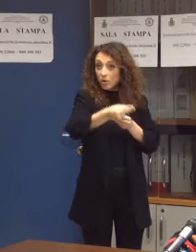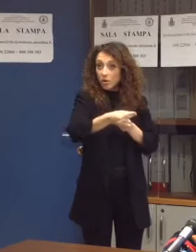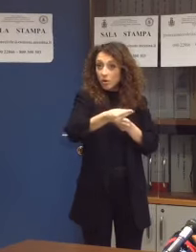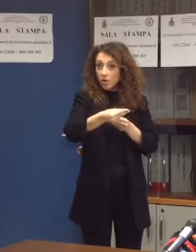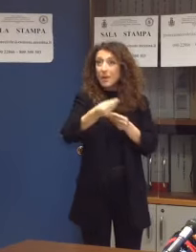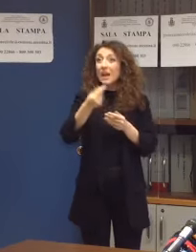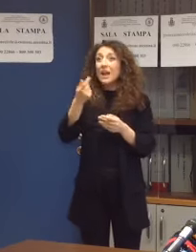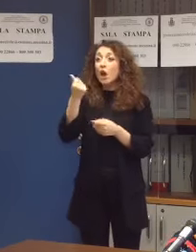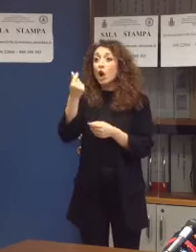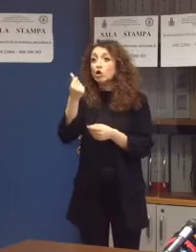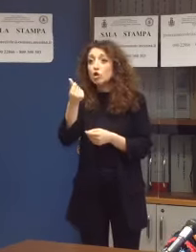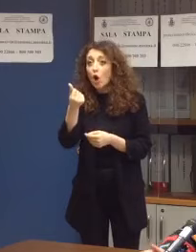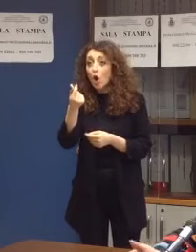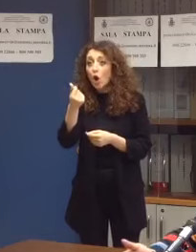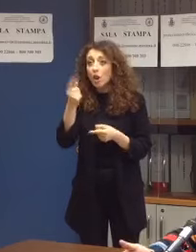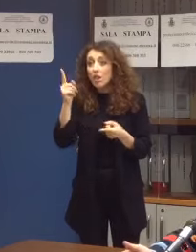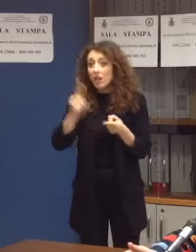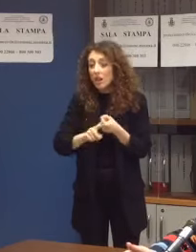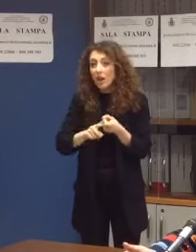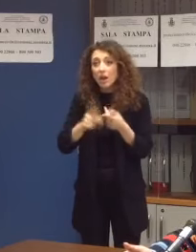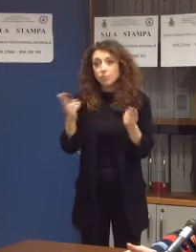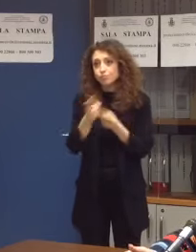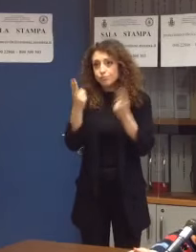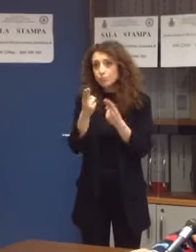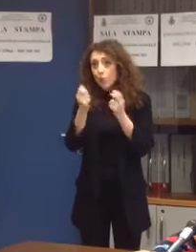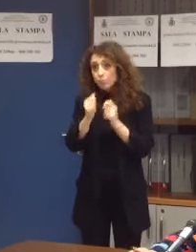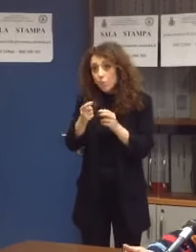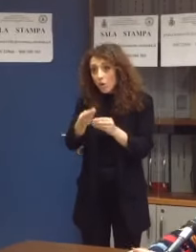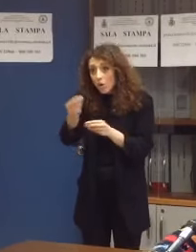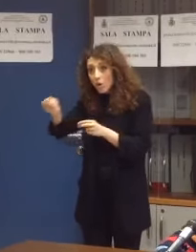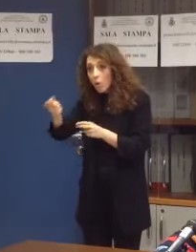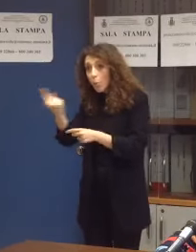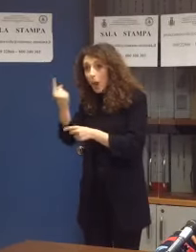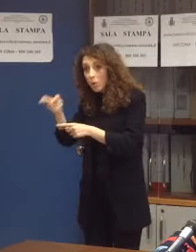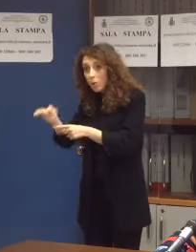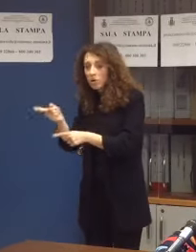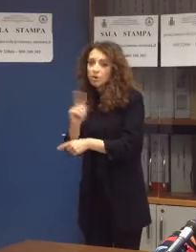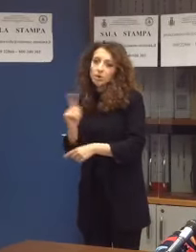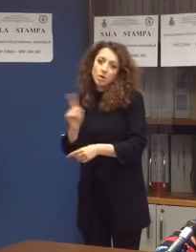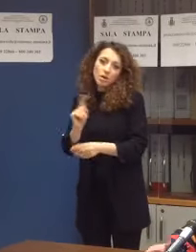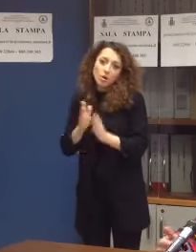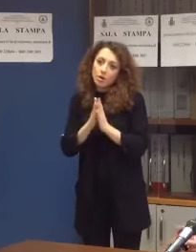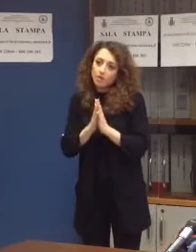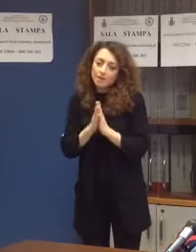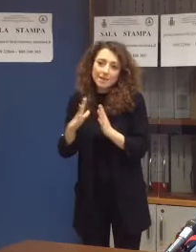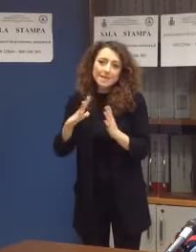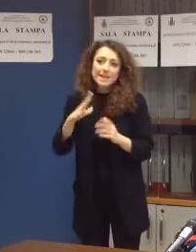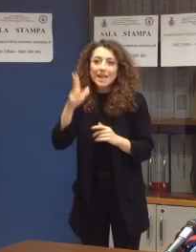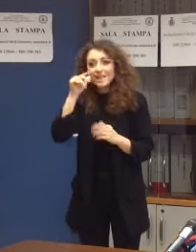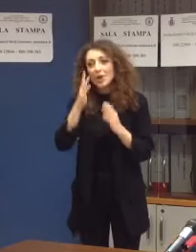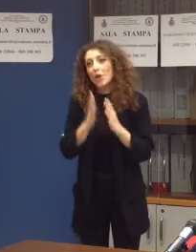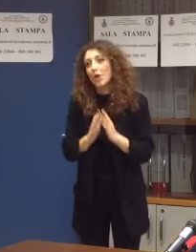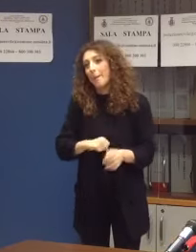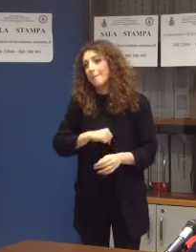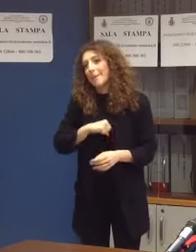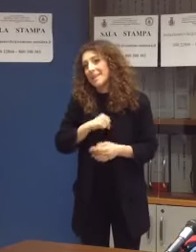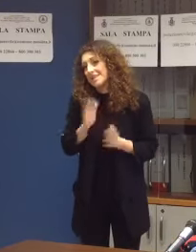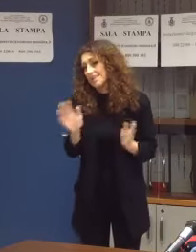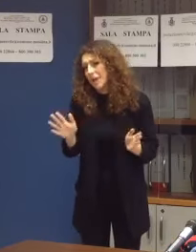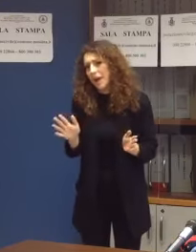tutta, la può cedere a qualcuno? No, mi dispiace signora, non la può cedere a nessuno, rimane nelle